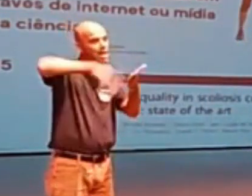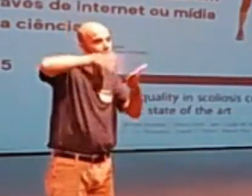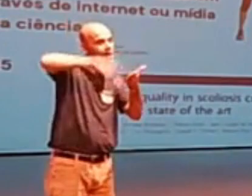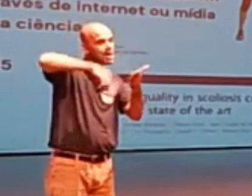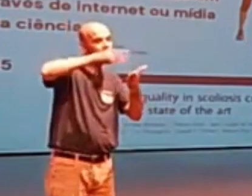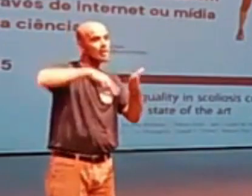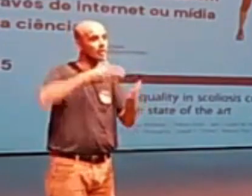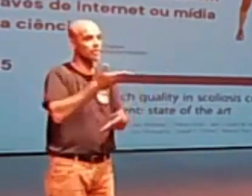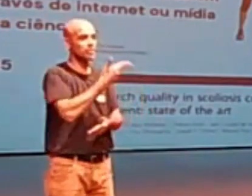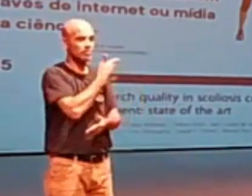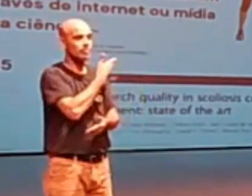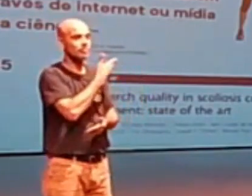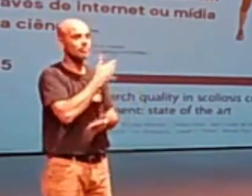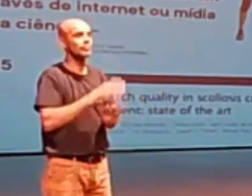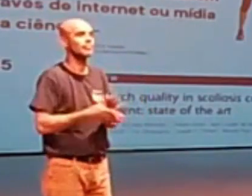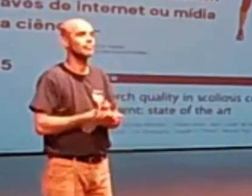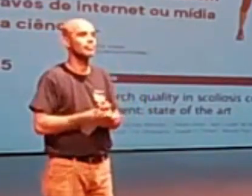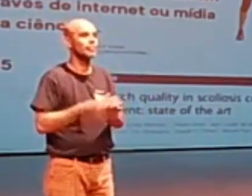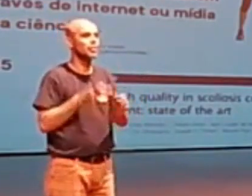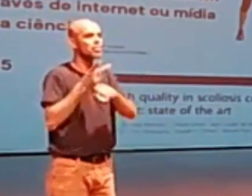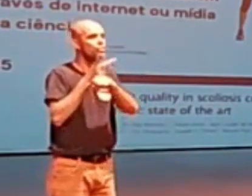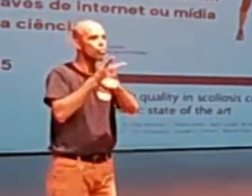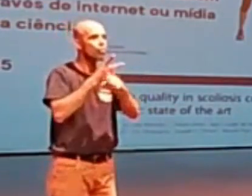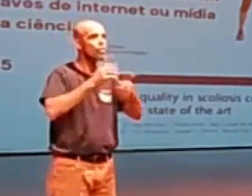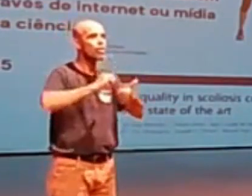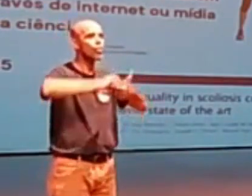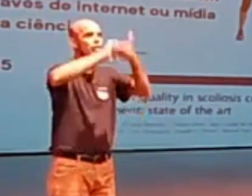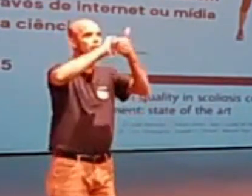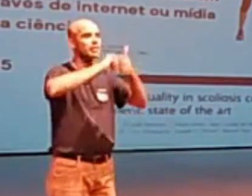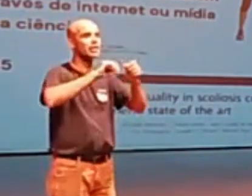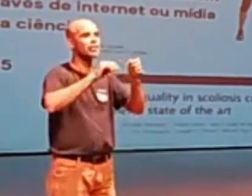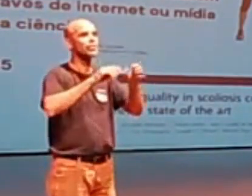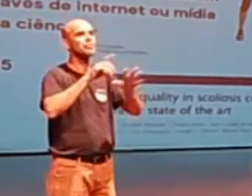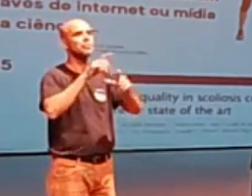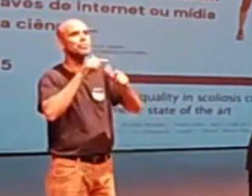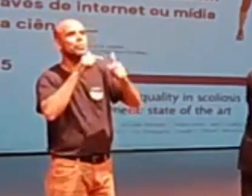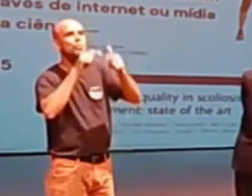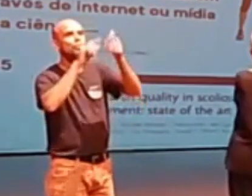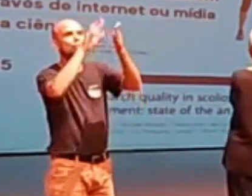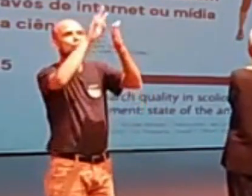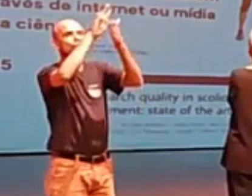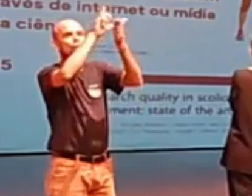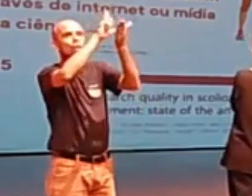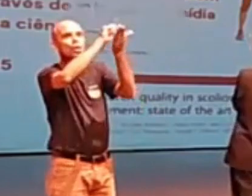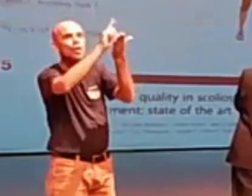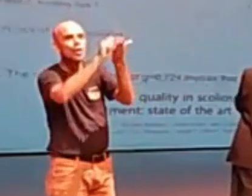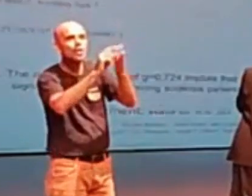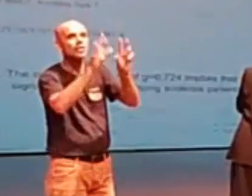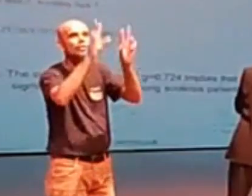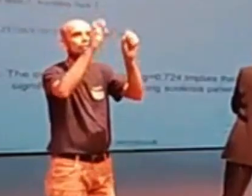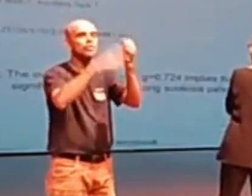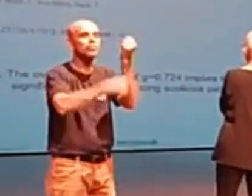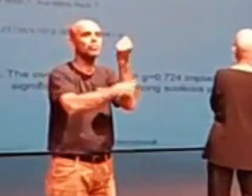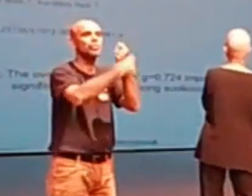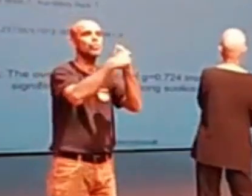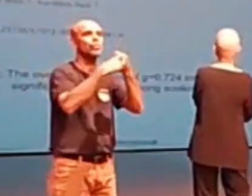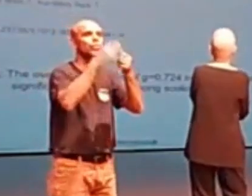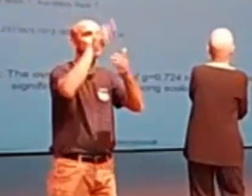claro a qualidade do que você procura num trabalho, quando você lê um trabalho sobre tratamento para escoliose.